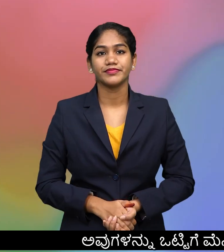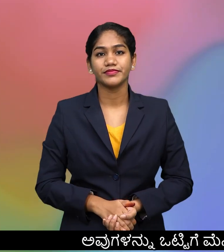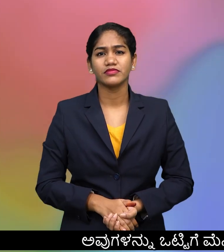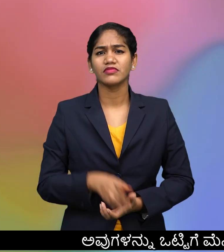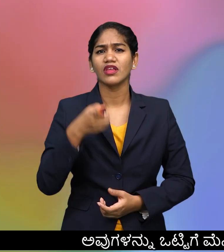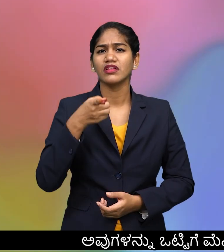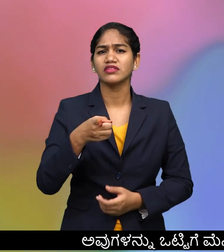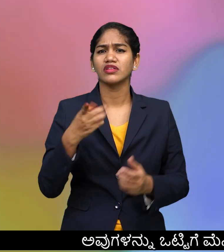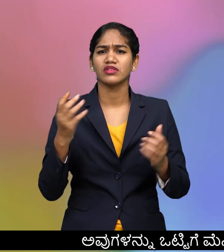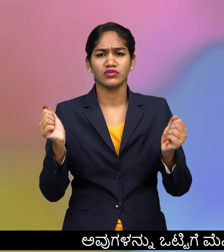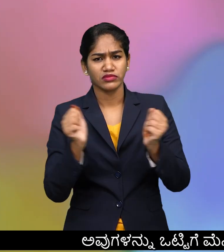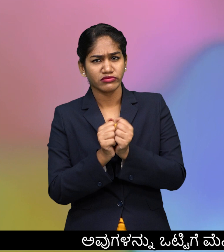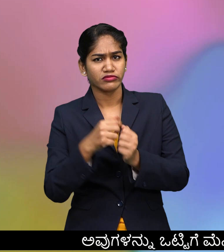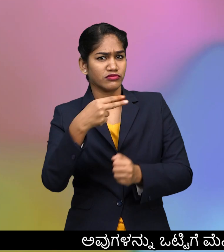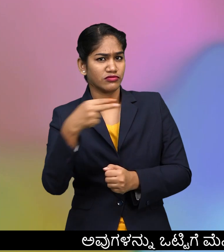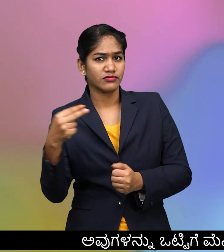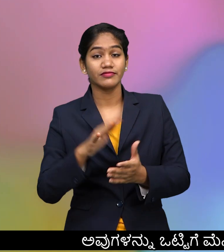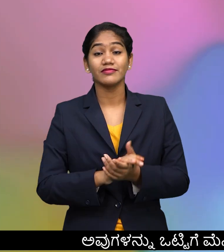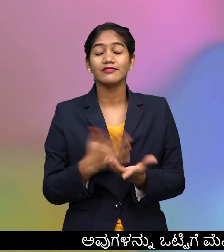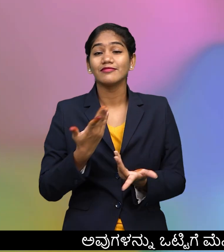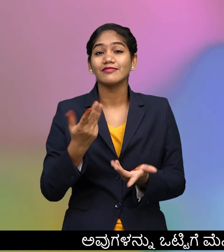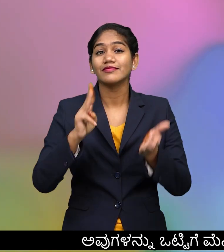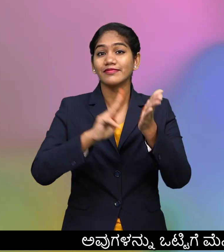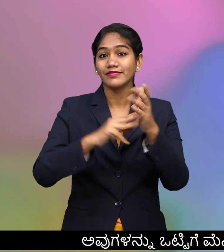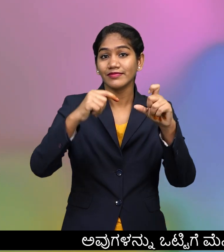ಅವುಗಳನ್ನು ಒಟ್ಟಿಗೆ ಮೆನಿಂಜಸ್ ಎಂದು ಕರೆಯಲಾಗುತ್ತದೆ.